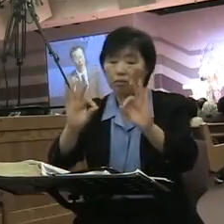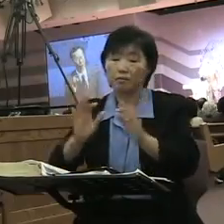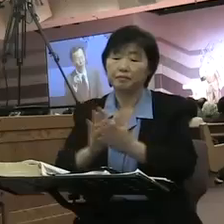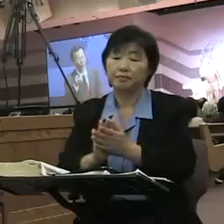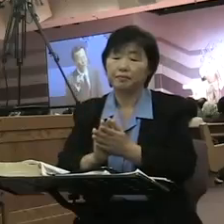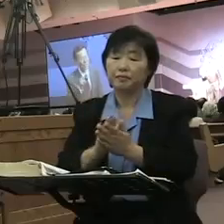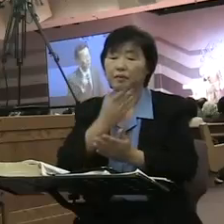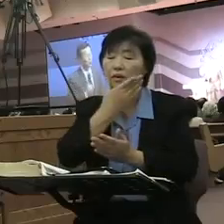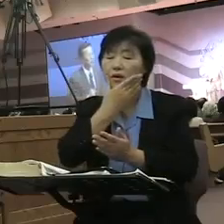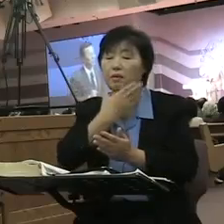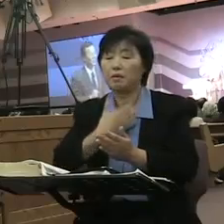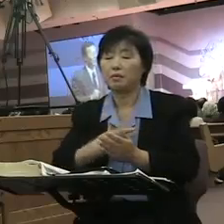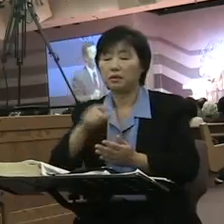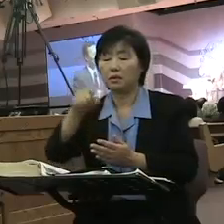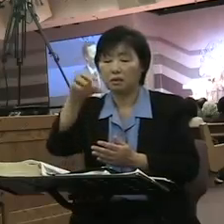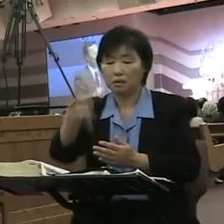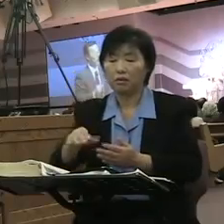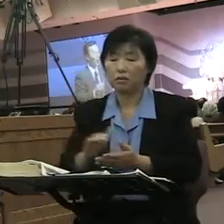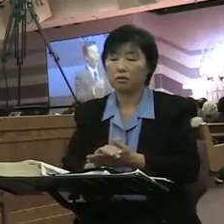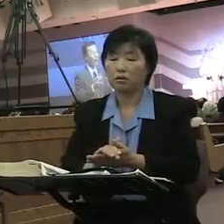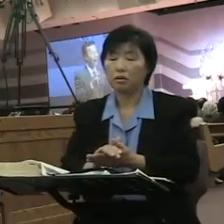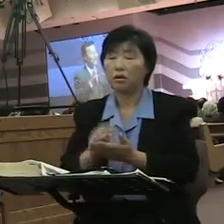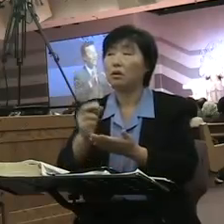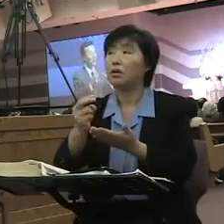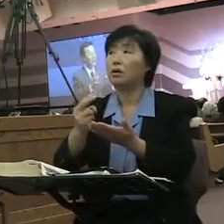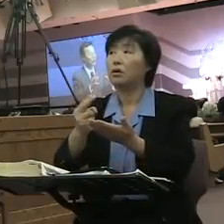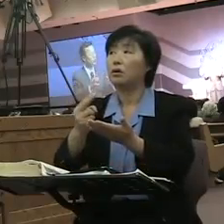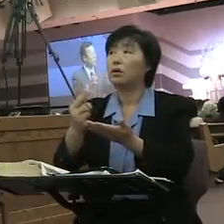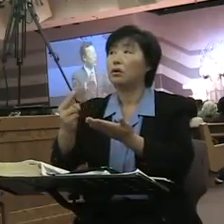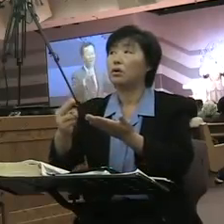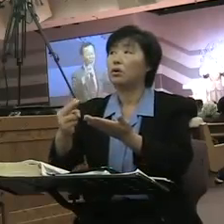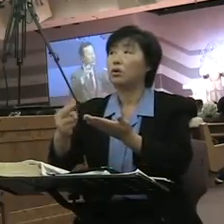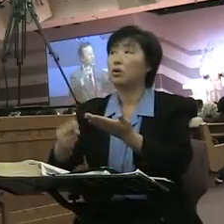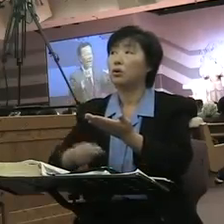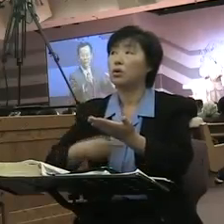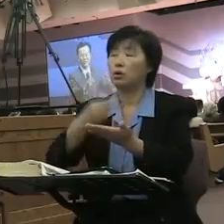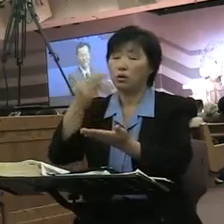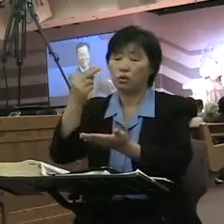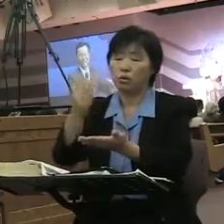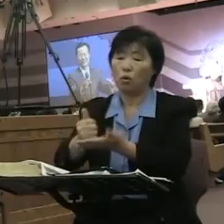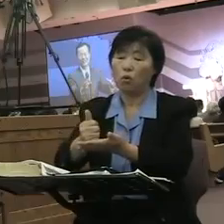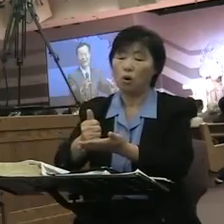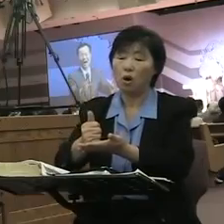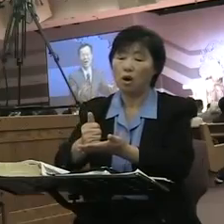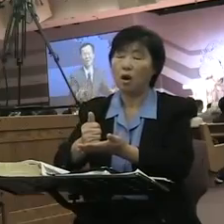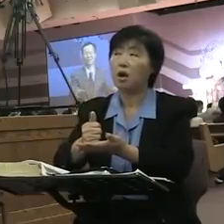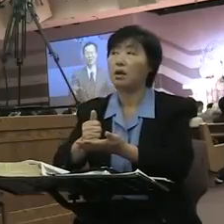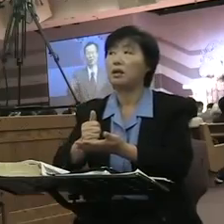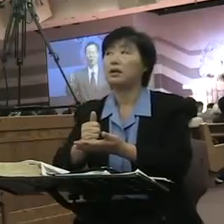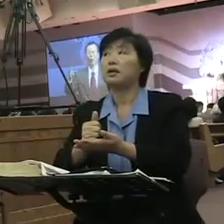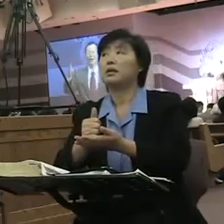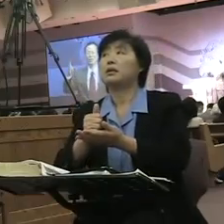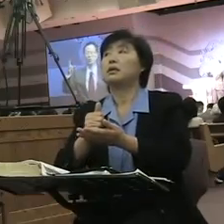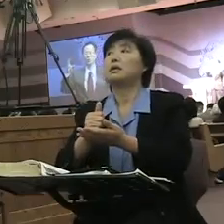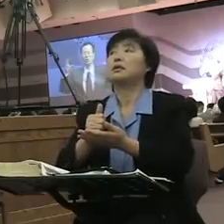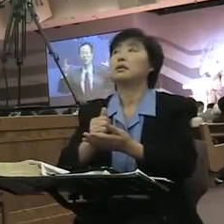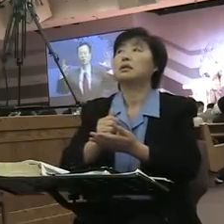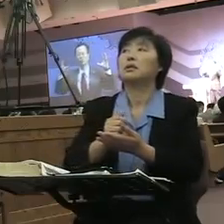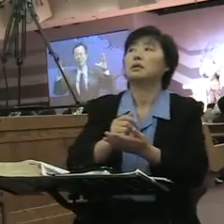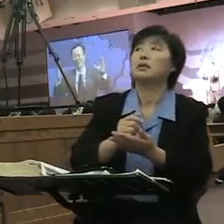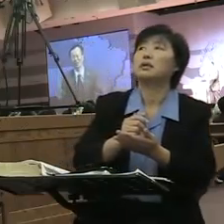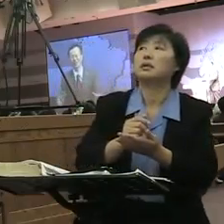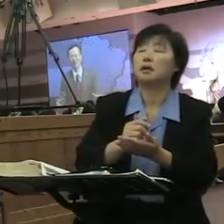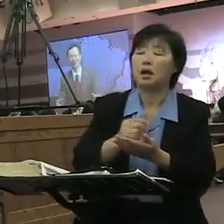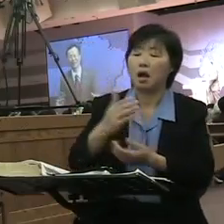장소를 뭐라고 이름을 짓습니까? 여호와 이레, 제호바 자이레. 하나님께서, 여호와께서